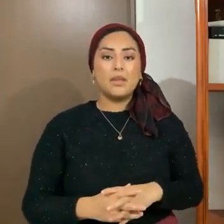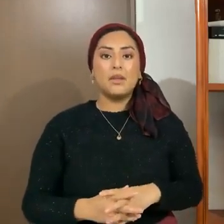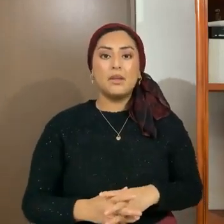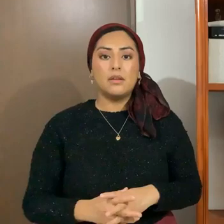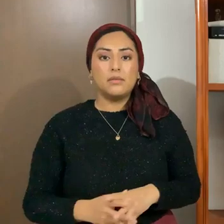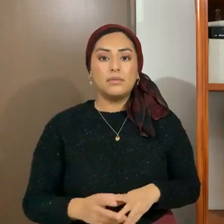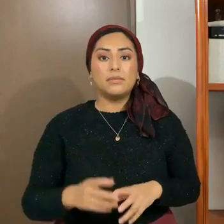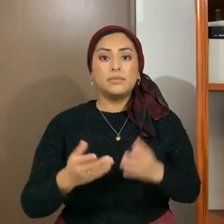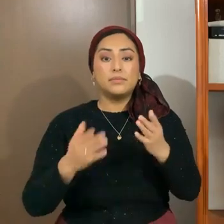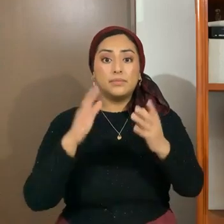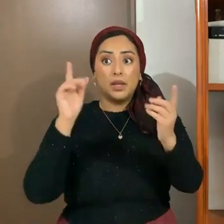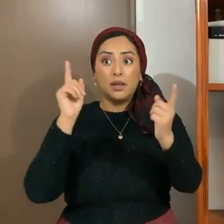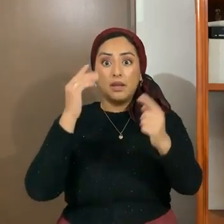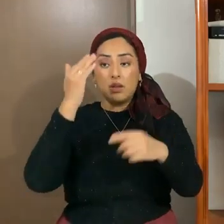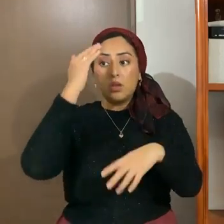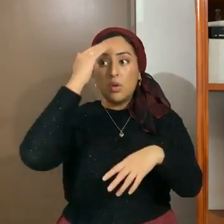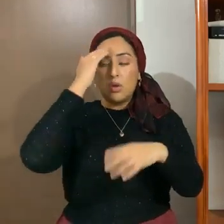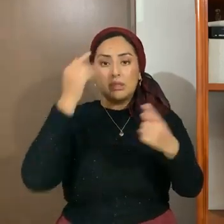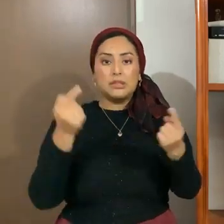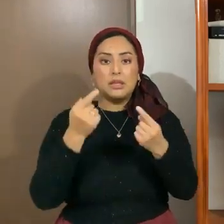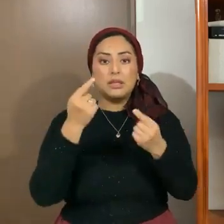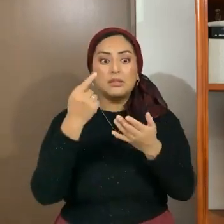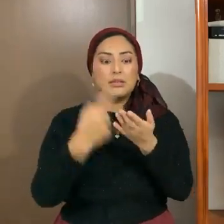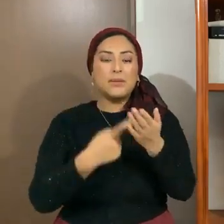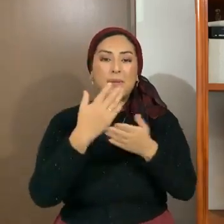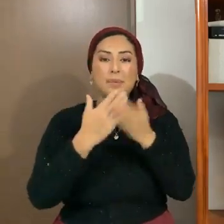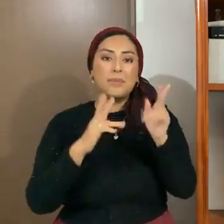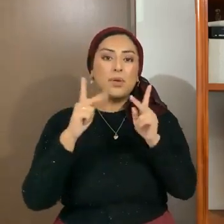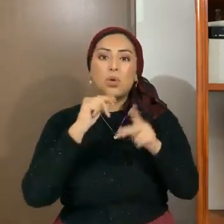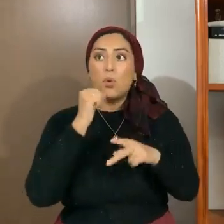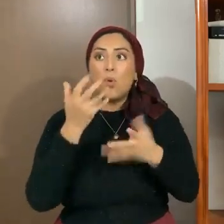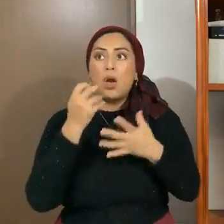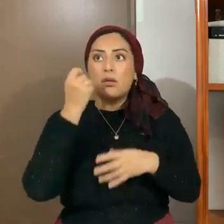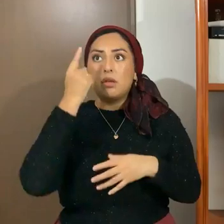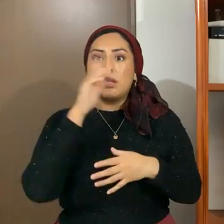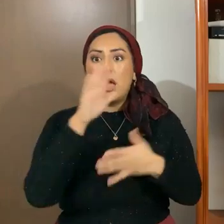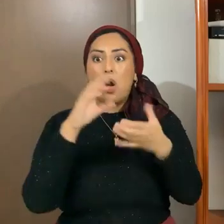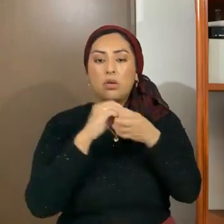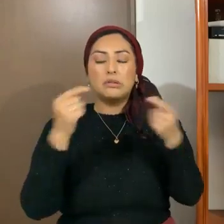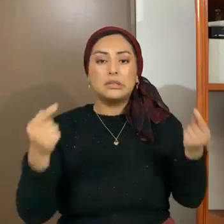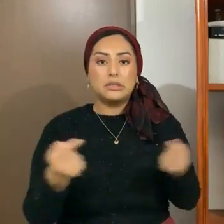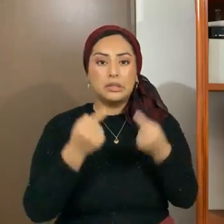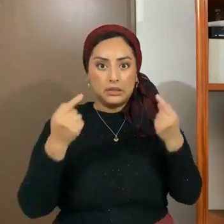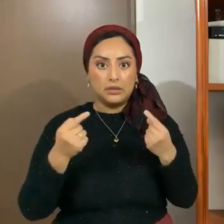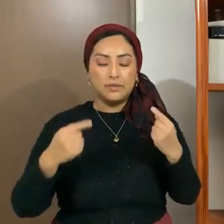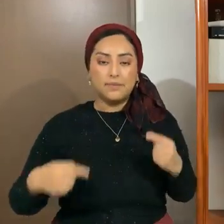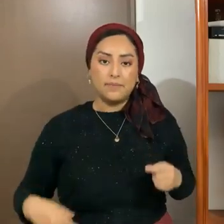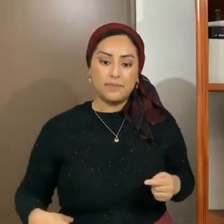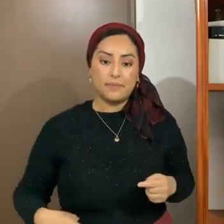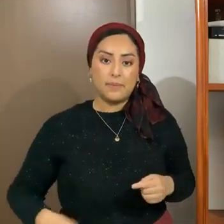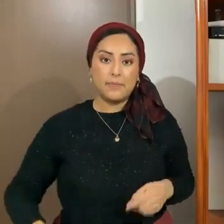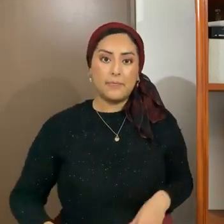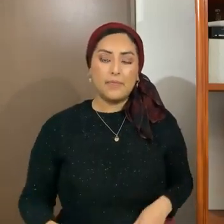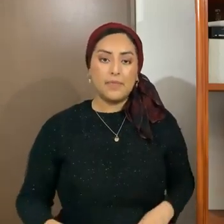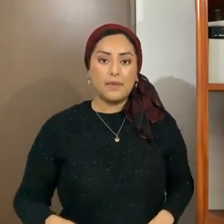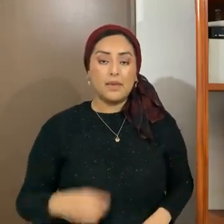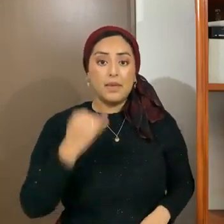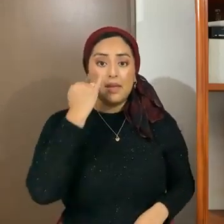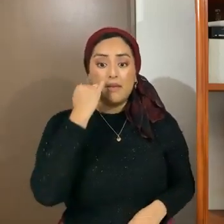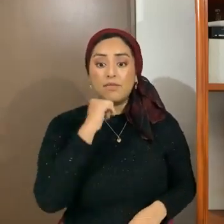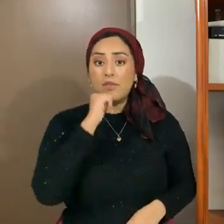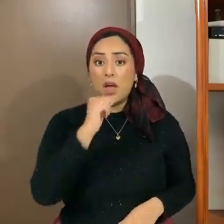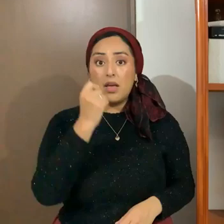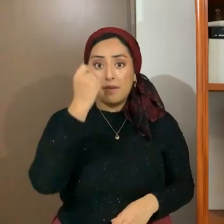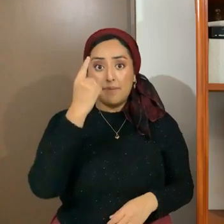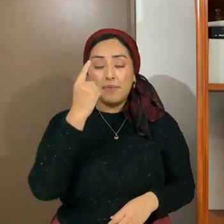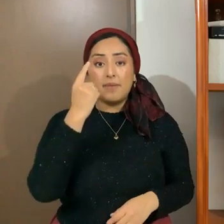Muy seguramente conozca su pecado. Lo que pasa es que a veces no se quiere reconocer. No se le quiere reconocer el pecado y mientras no se reconozca y